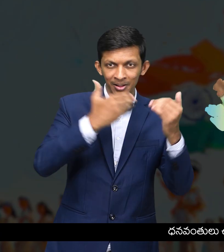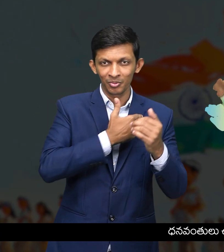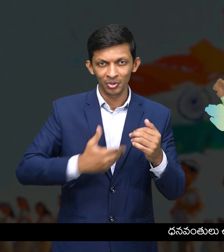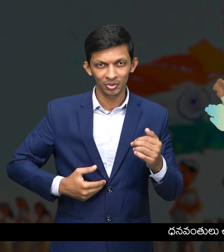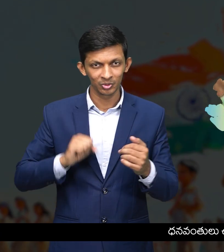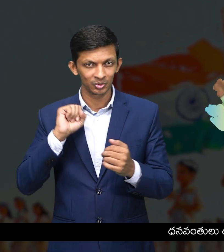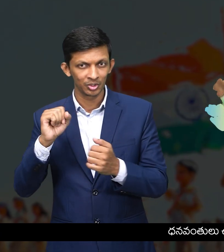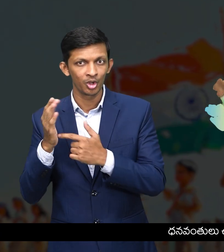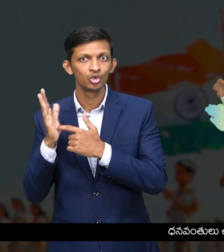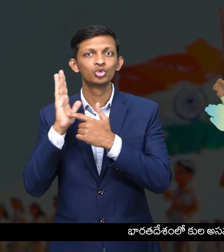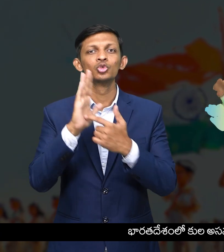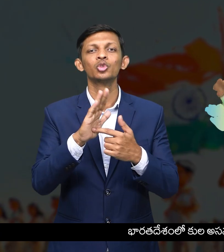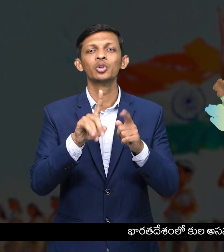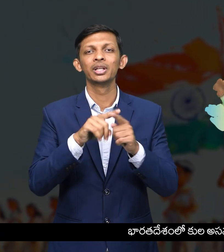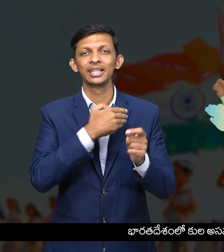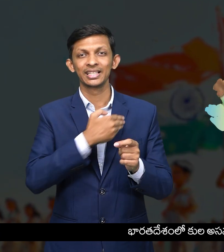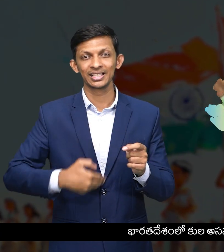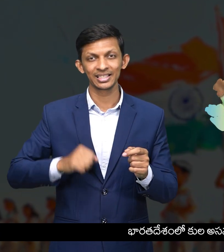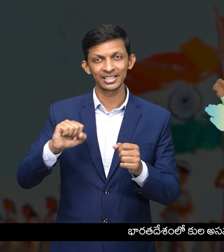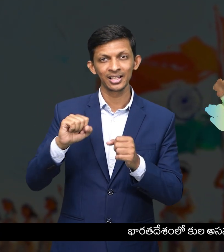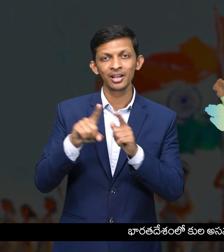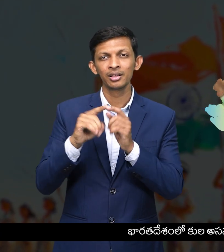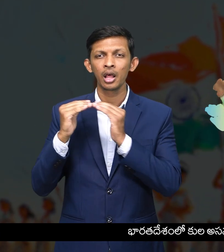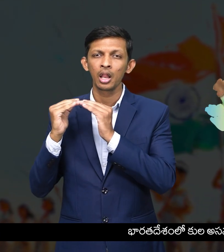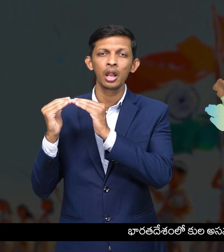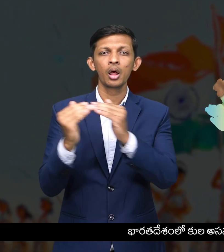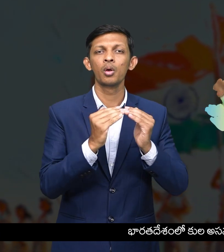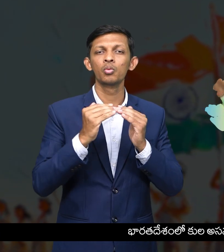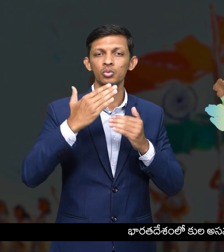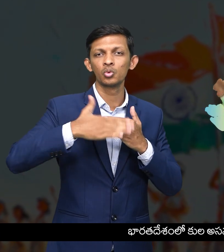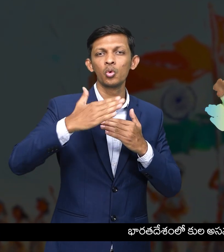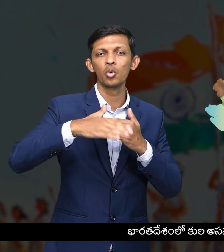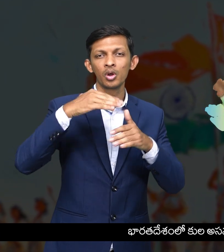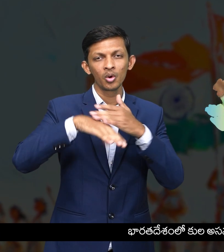కులాల వారు కావడం ద్వారా భారతదేశంలో కుల అసమానతలు కొనసాగుతున్నాయని తెలుస్తుంది.